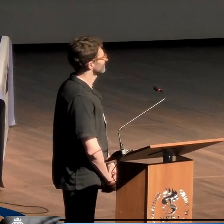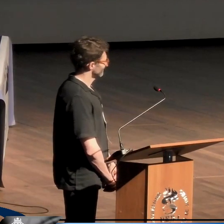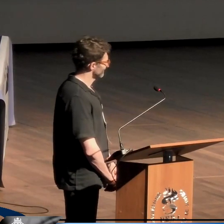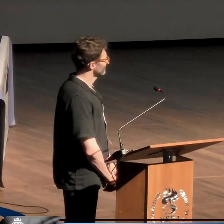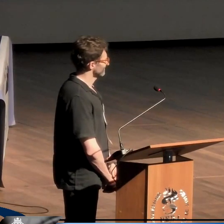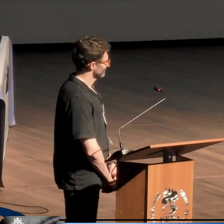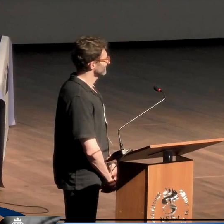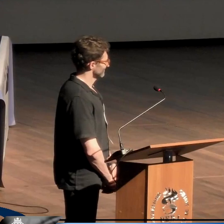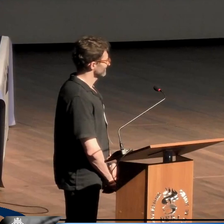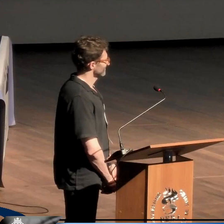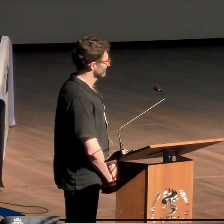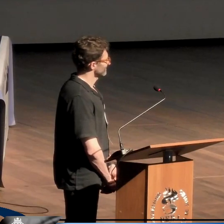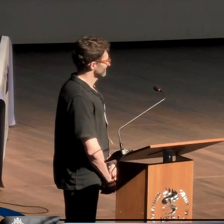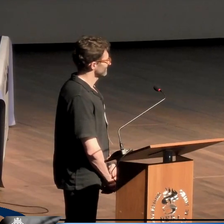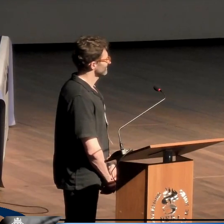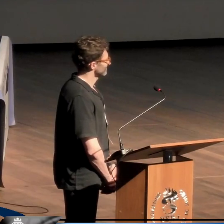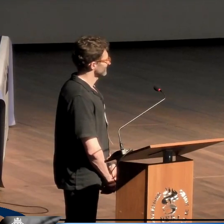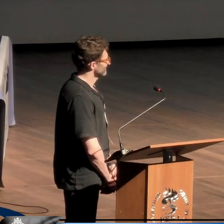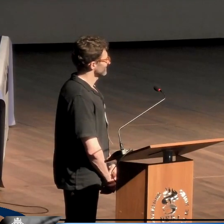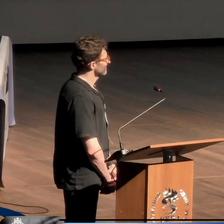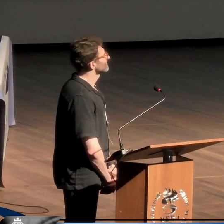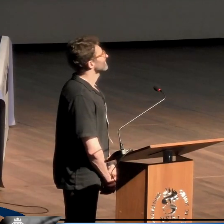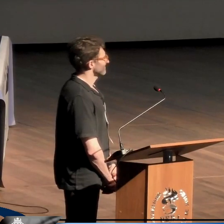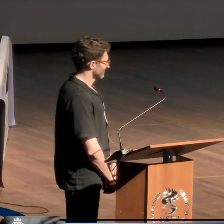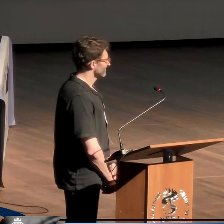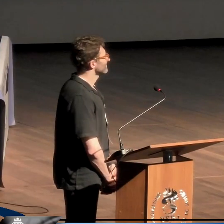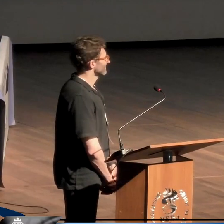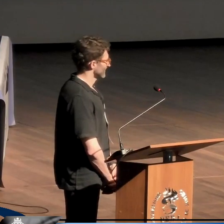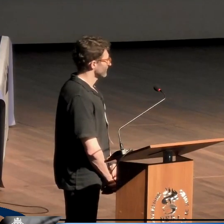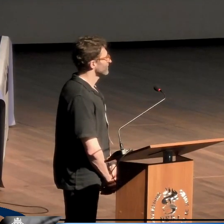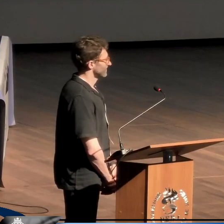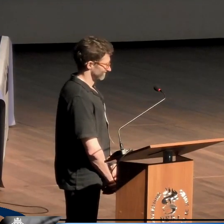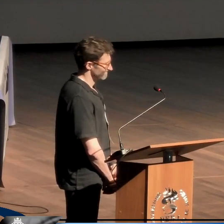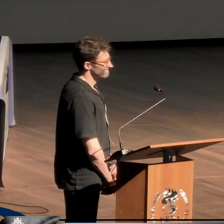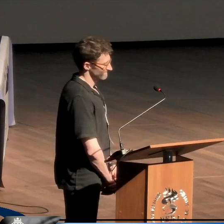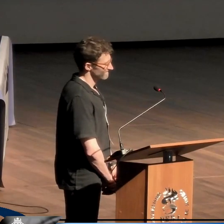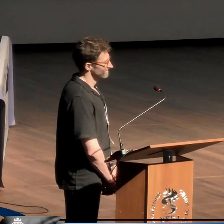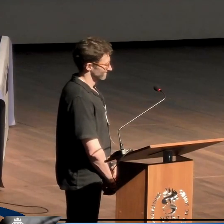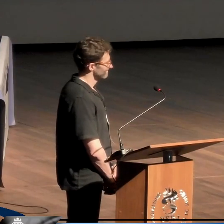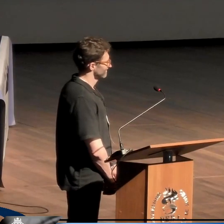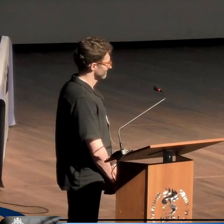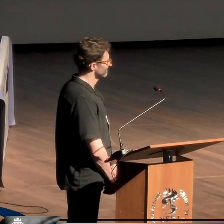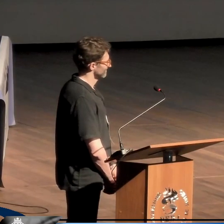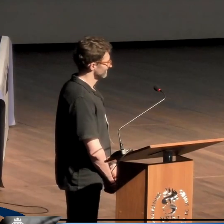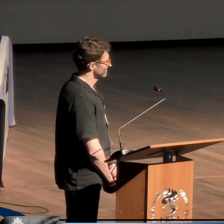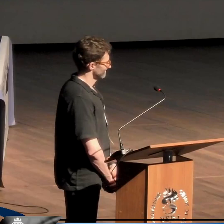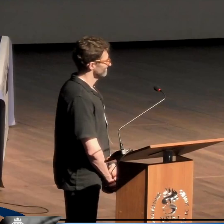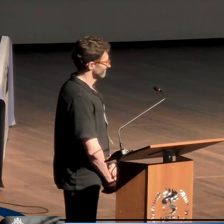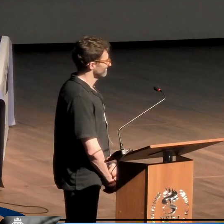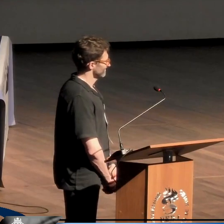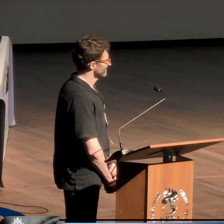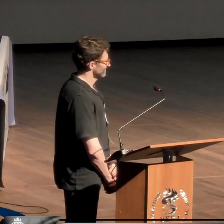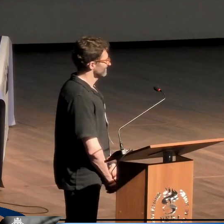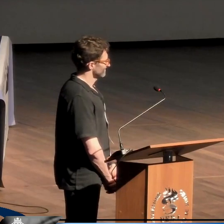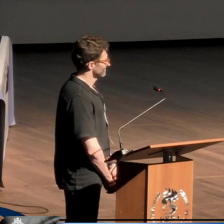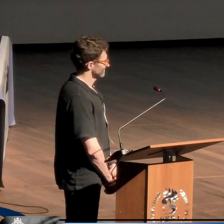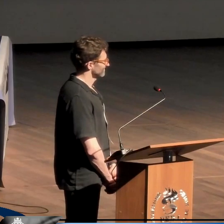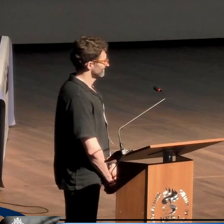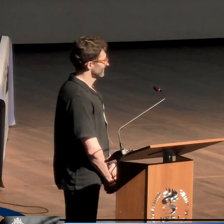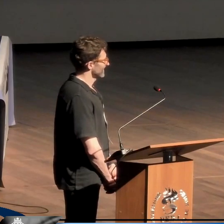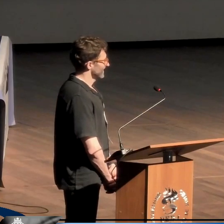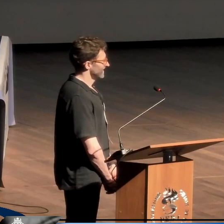gostam de informar por medo de algumas represálias principalmente no caso da diabete né eu eu a gente fez